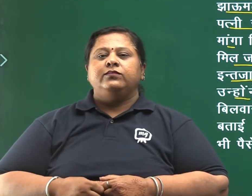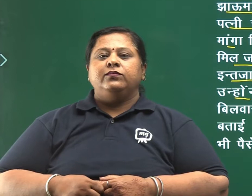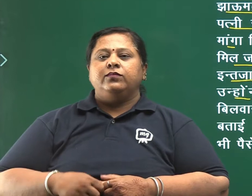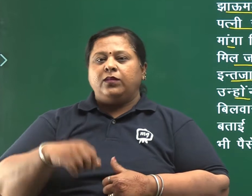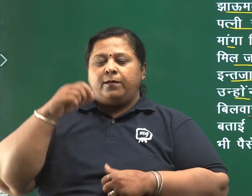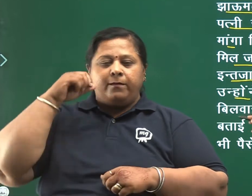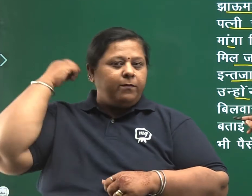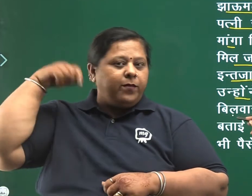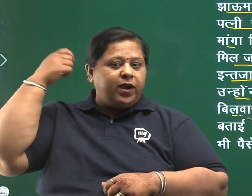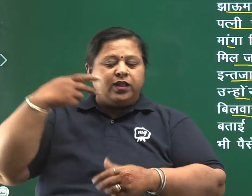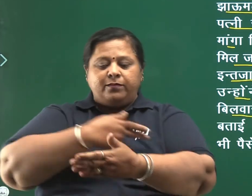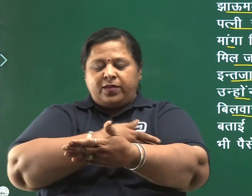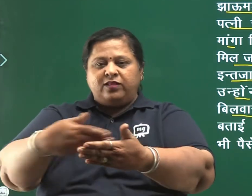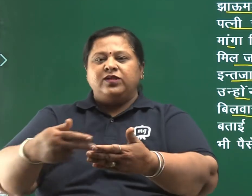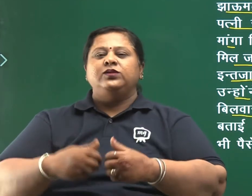पंडित बिलवासी को